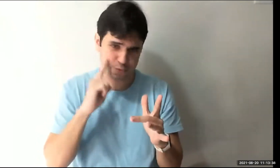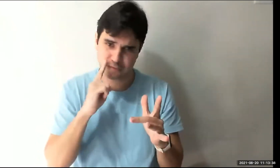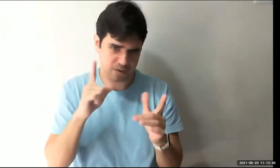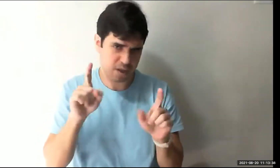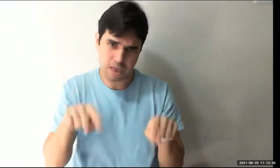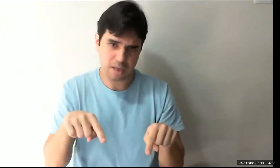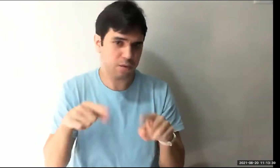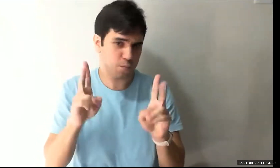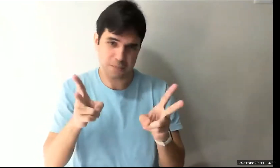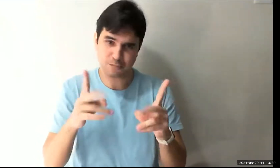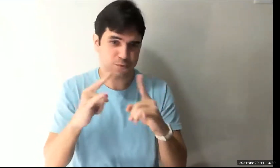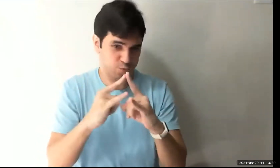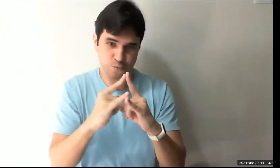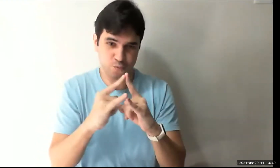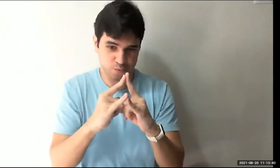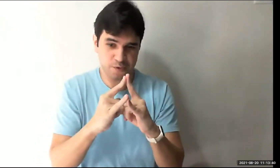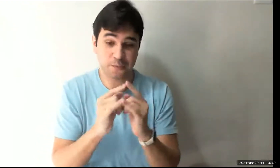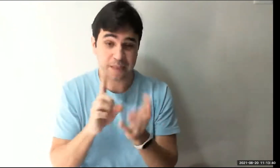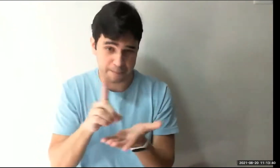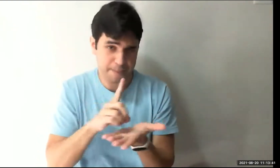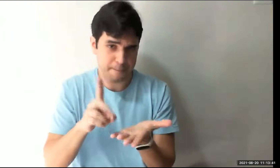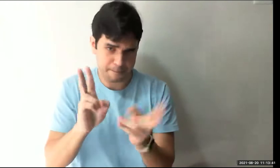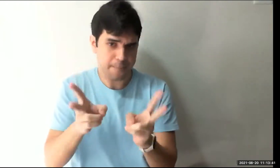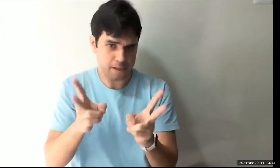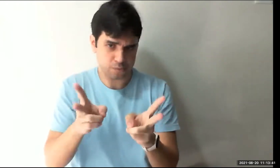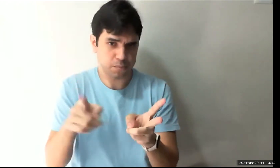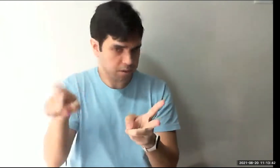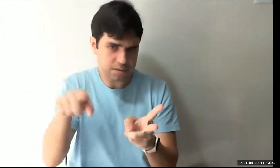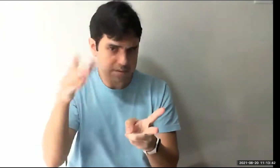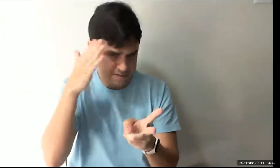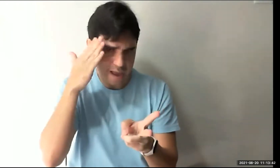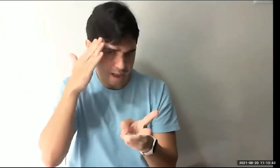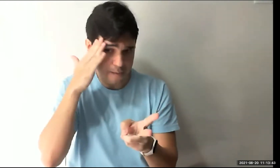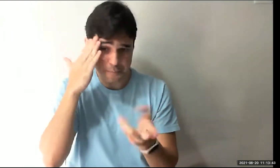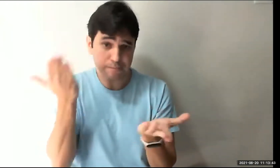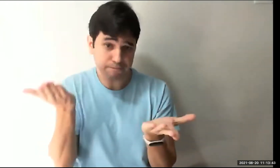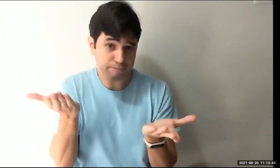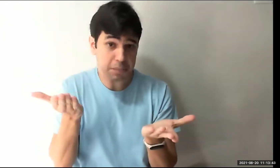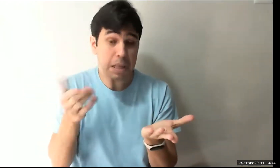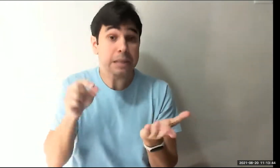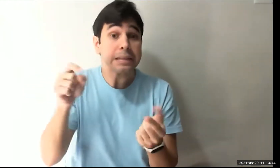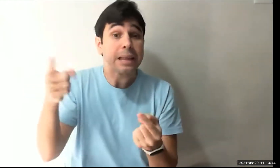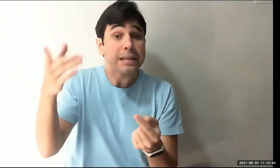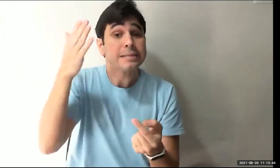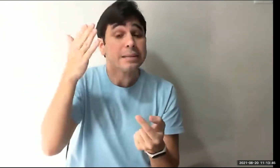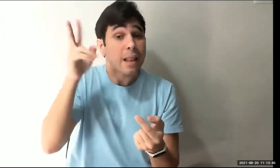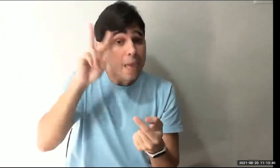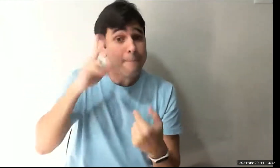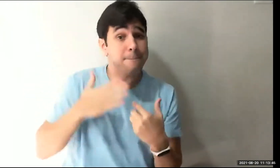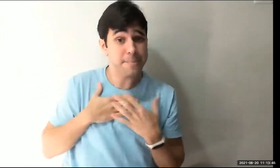professores surdos. Esses professores do DEBASE que você mencionou, eu não tenho tanto contato, tá? Mas acho